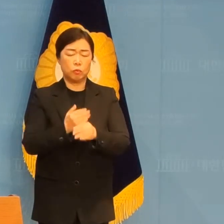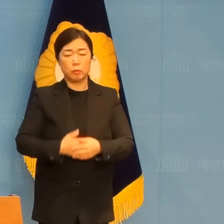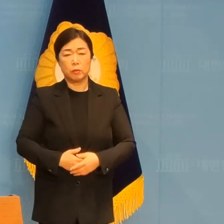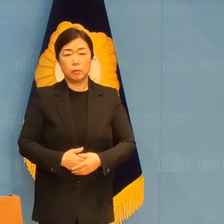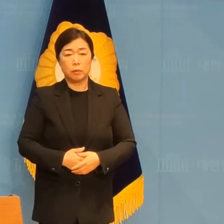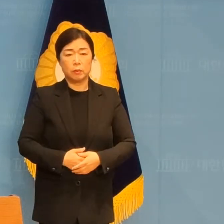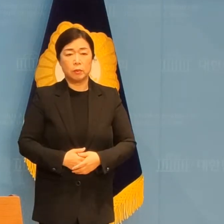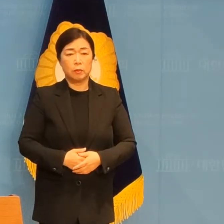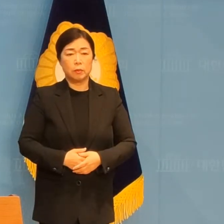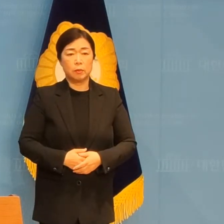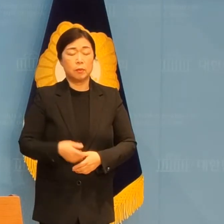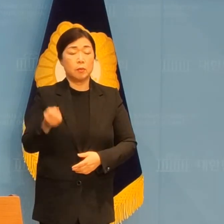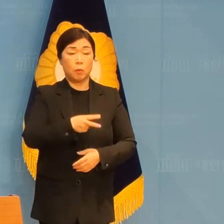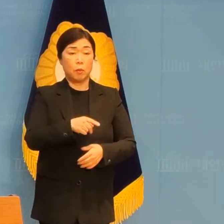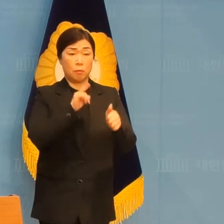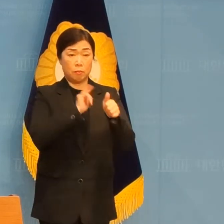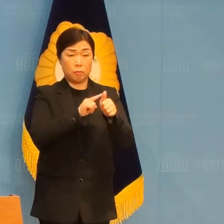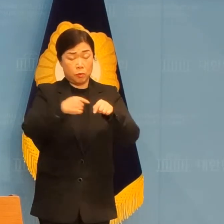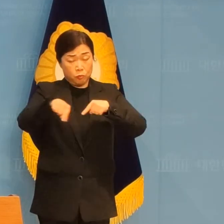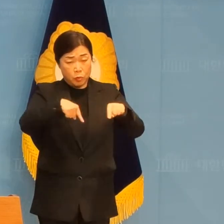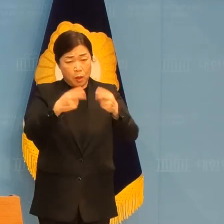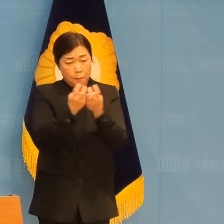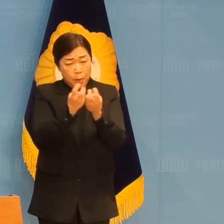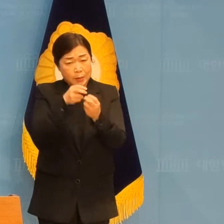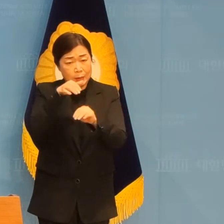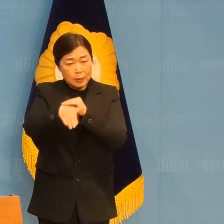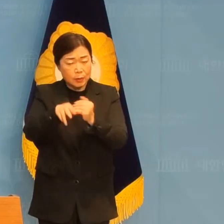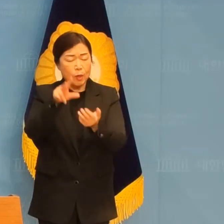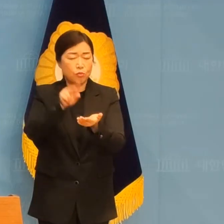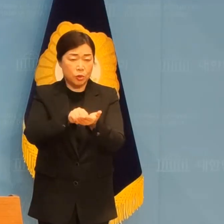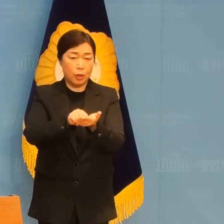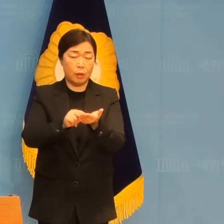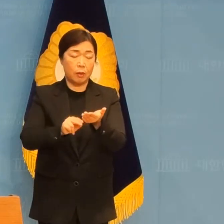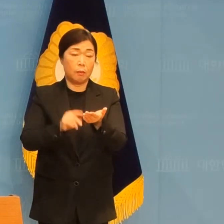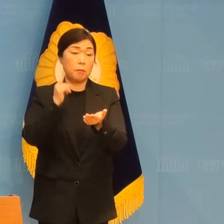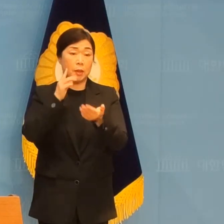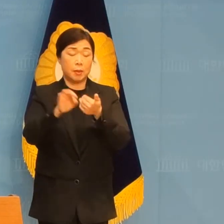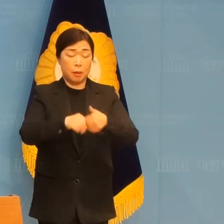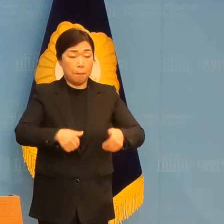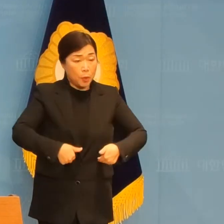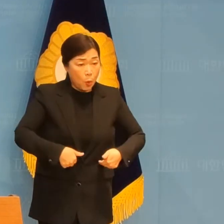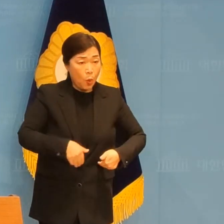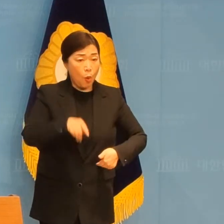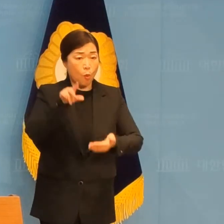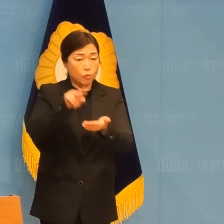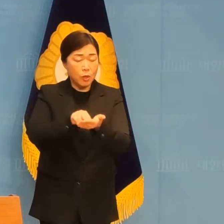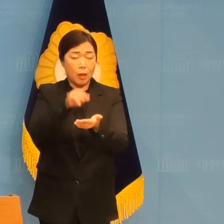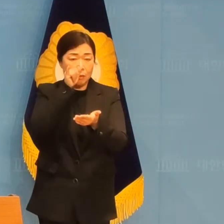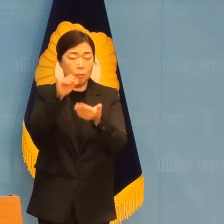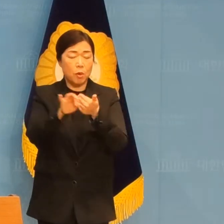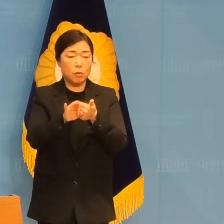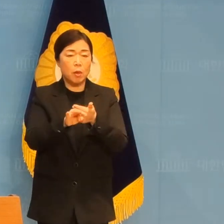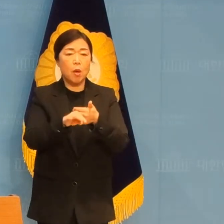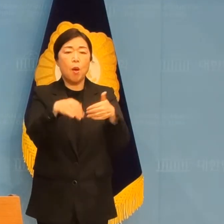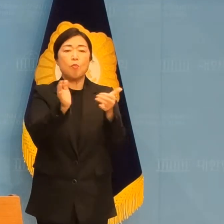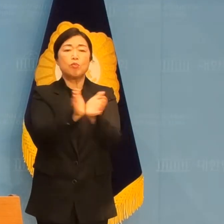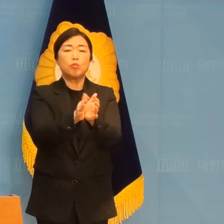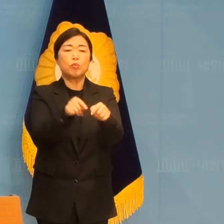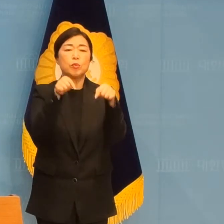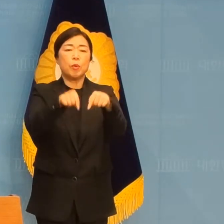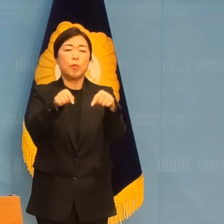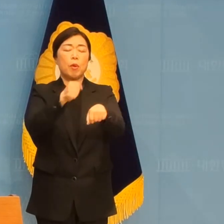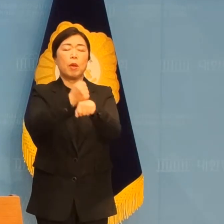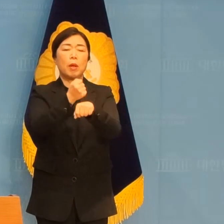방식도 문제입니다. 필요한 우려라면 부처 협의를 통해 제도적으로 조정하면 될 일을